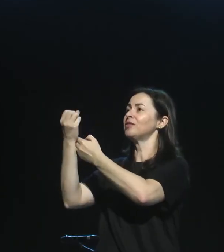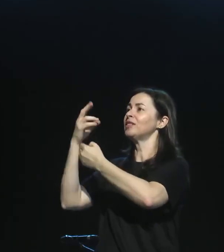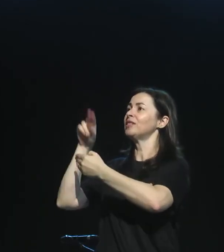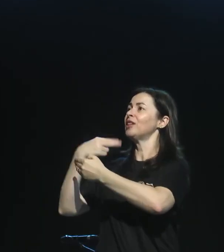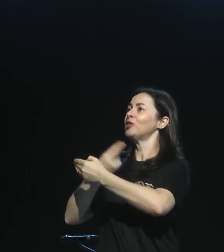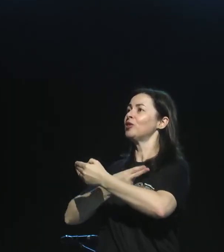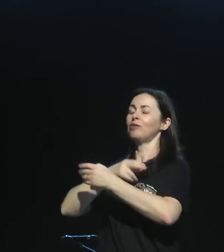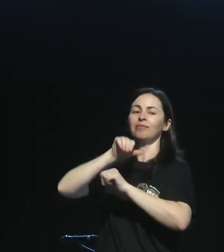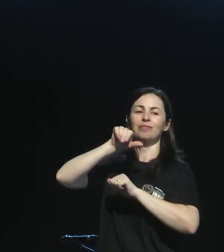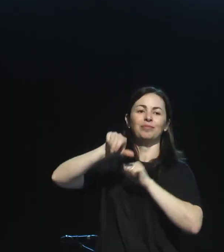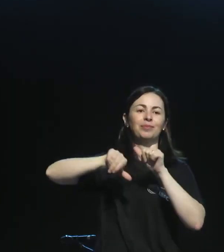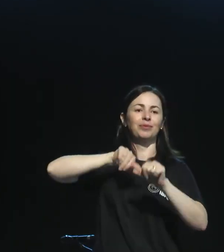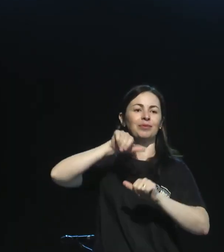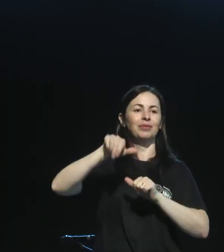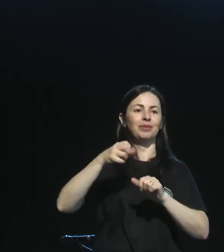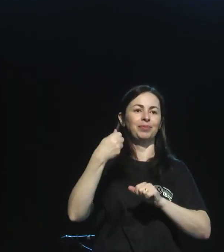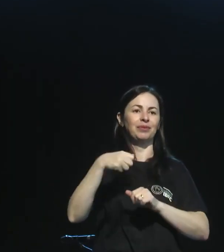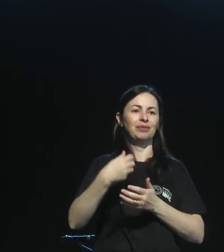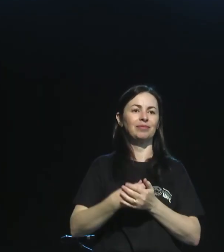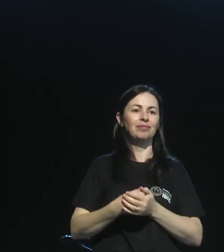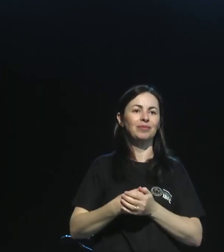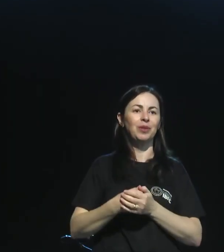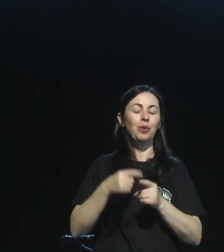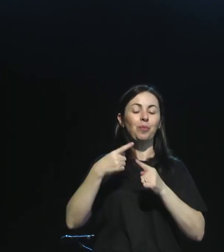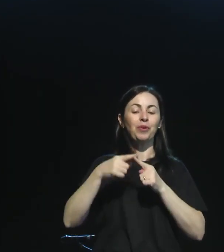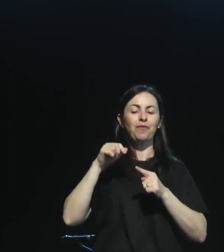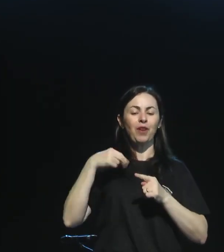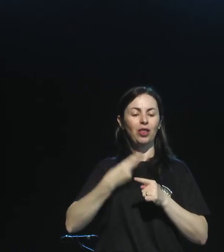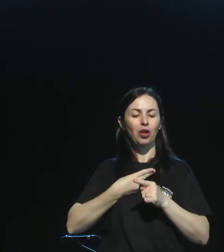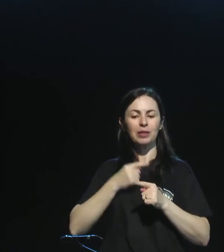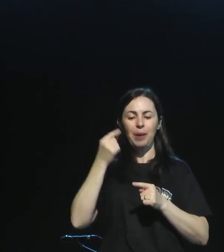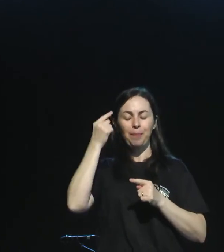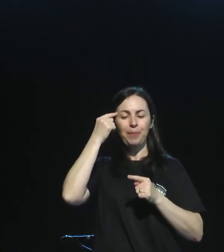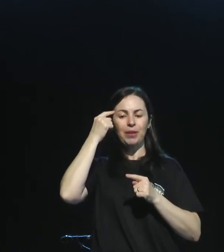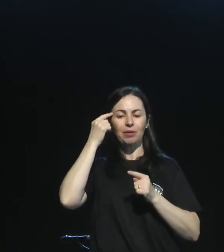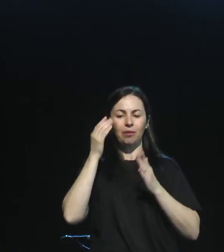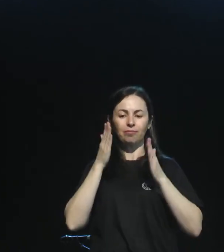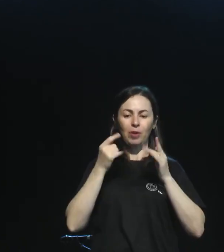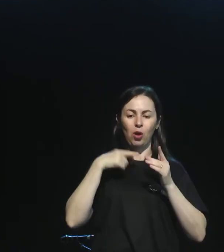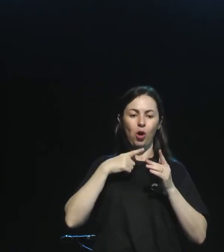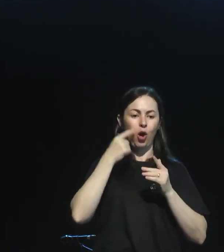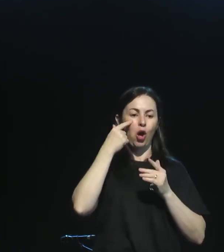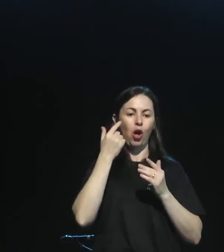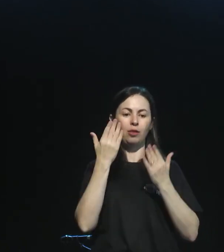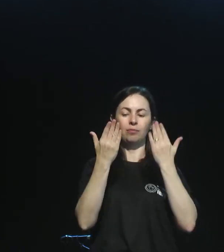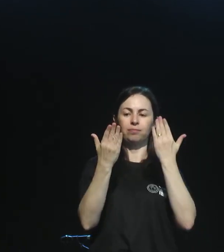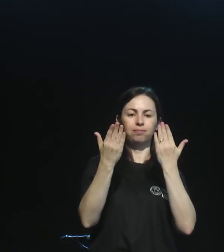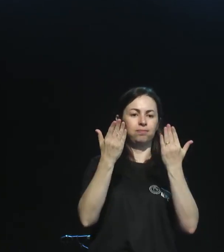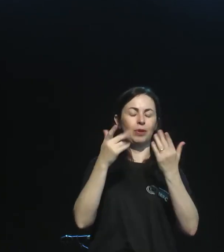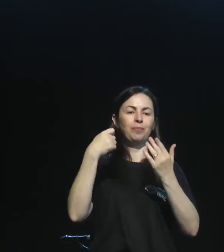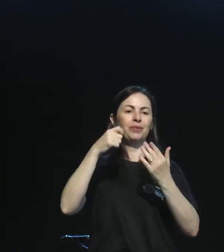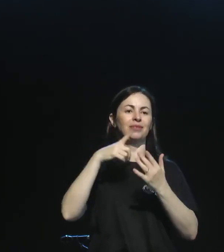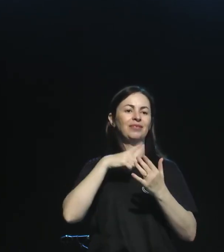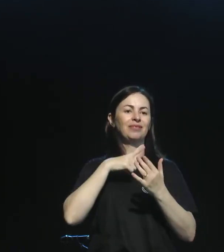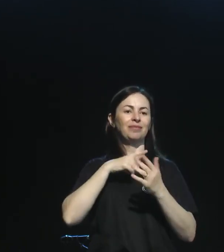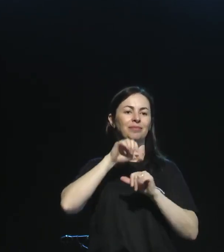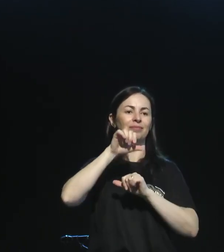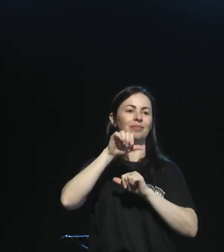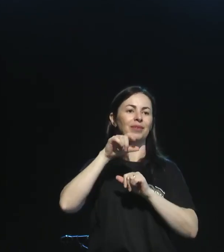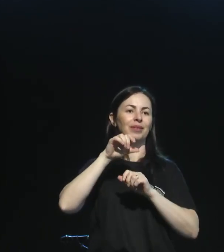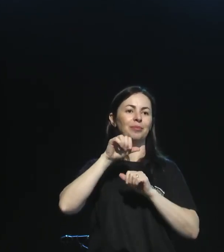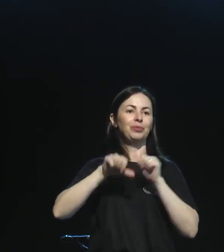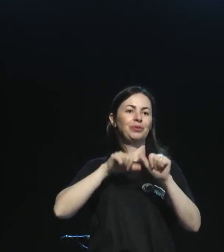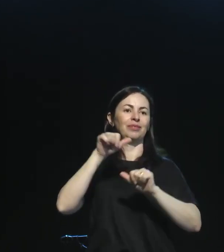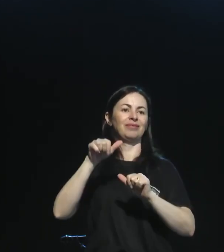e geralmente nos leva a mudar. Por isso que a gente quer ter a